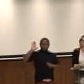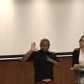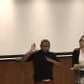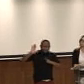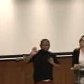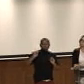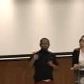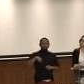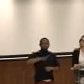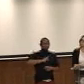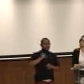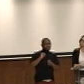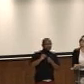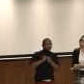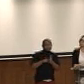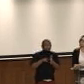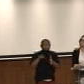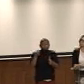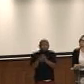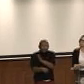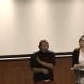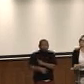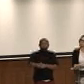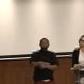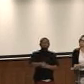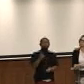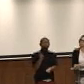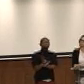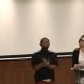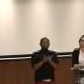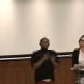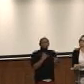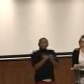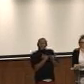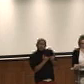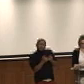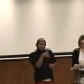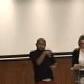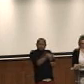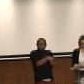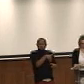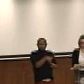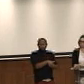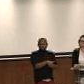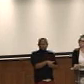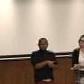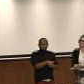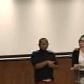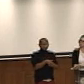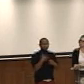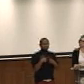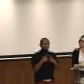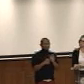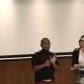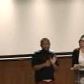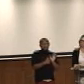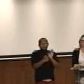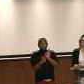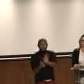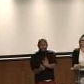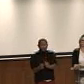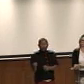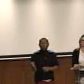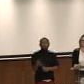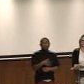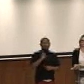nós faremos uma consulta nos mesmos moldes da eleição para indicar o